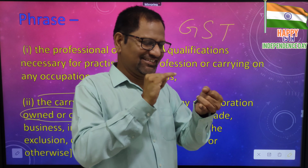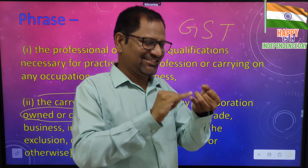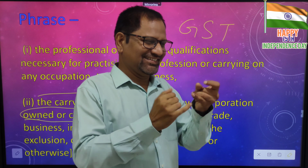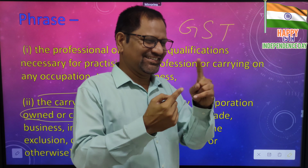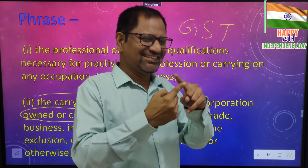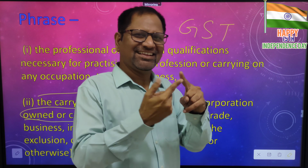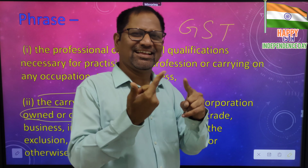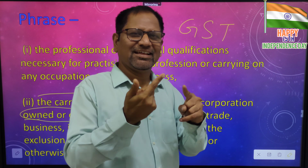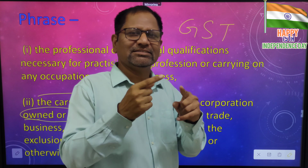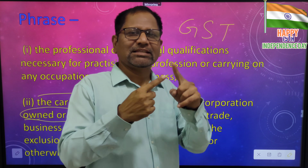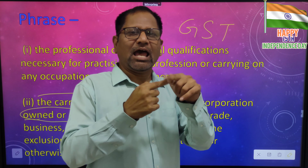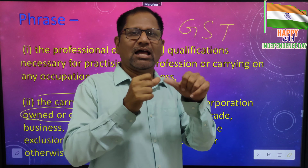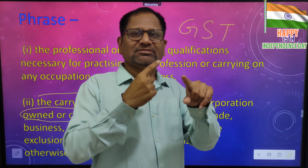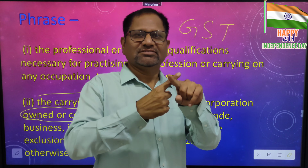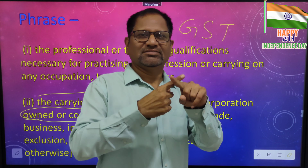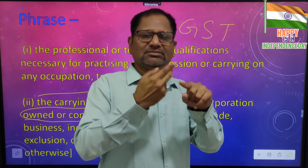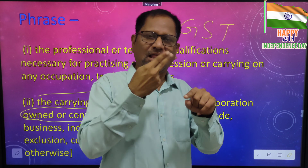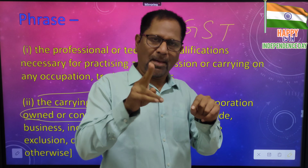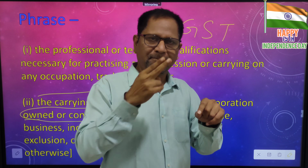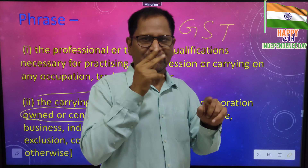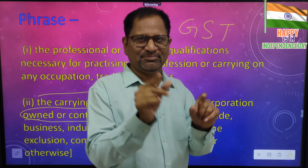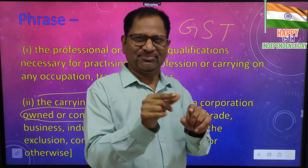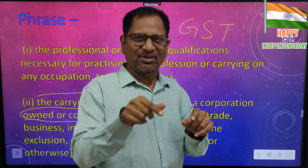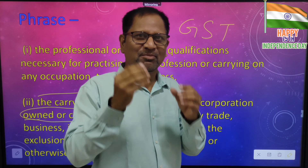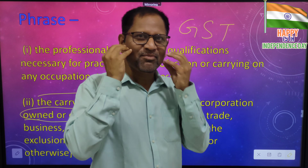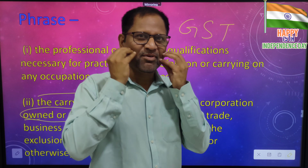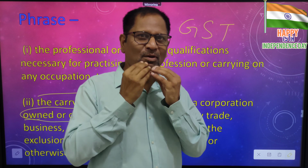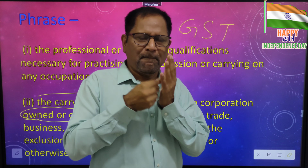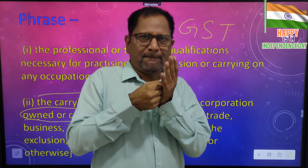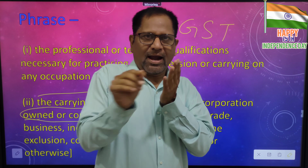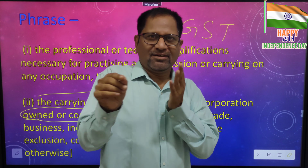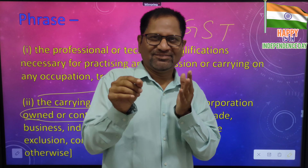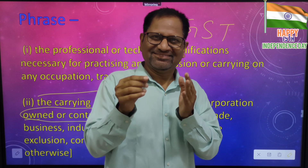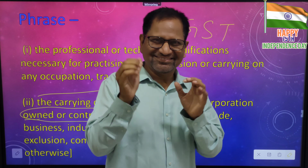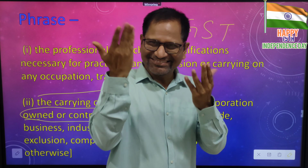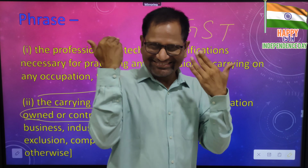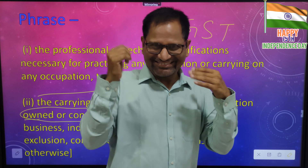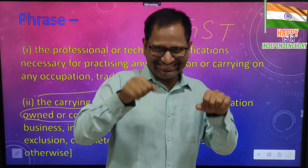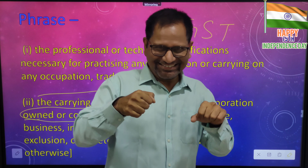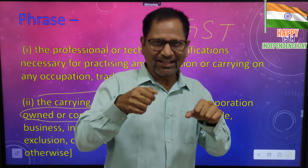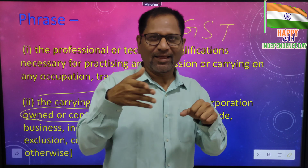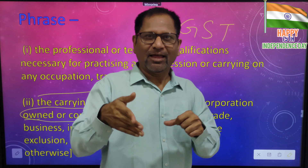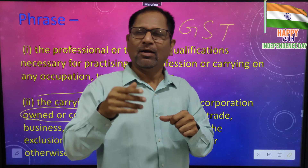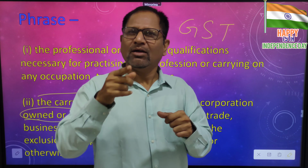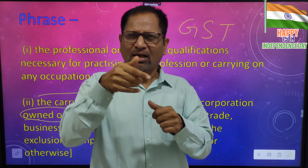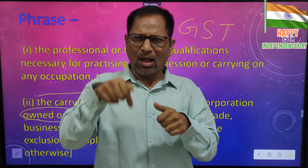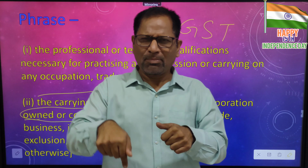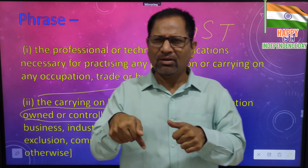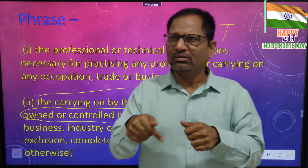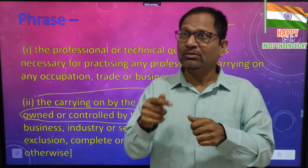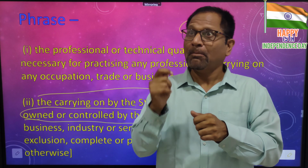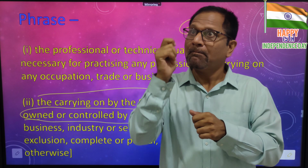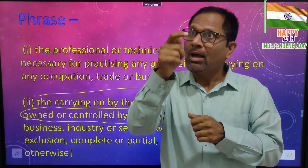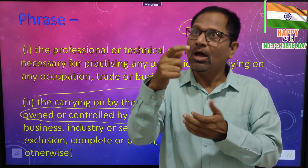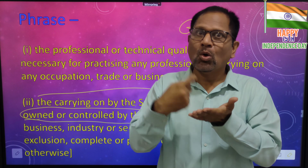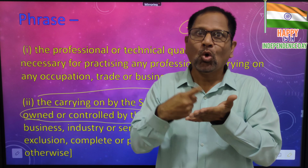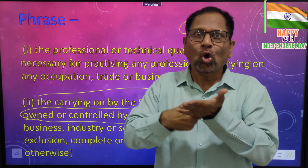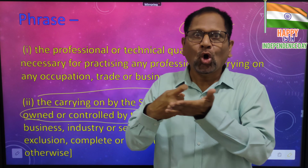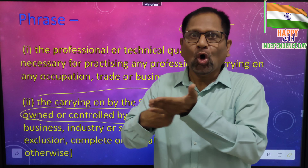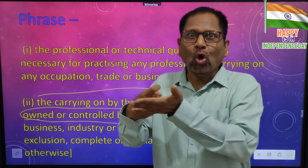का गवर्नमेंट ऑफ इंडिया ने जो बनाया, तो हमारे देश के प्रधानमंत्री महोदय ने जीएसटी का कानून